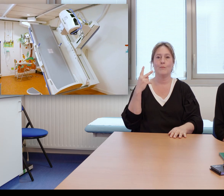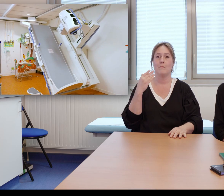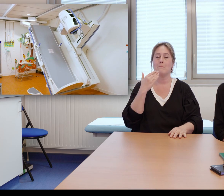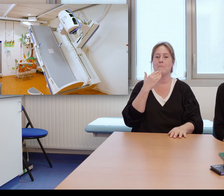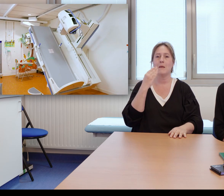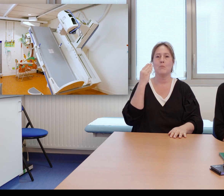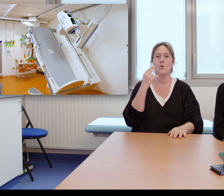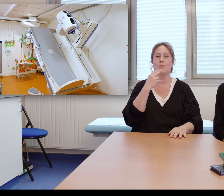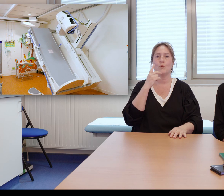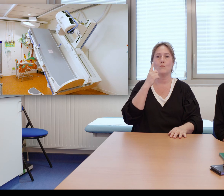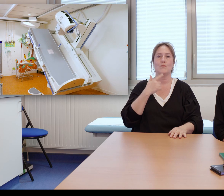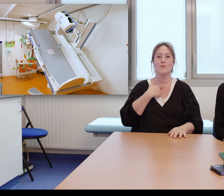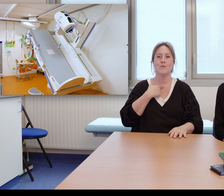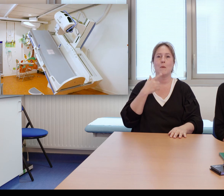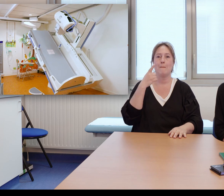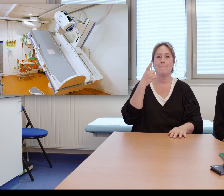mais beaucoup plus précise.